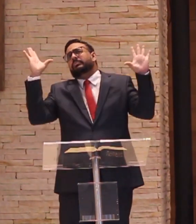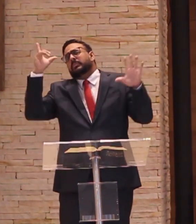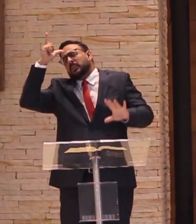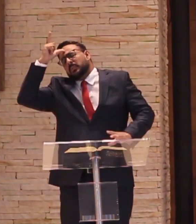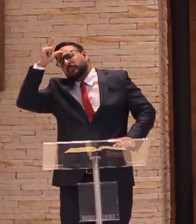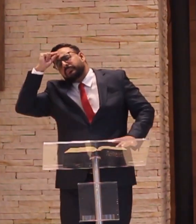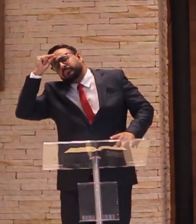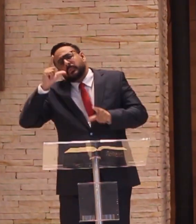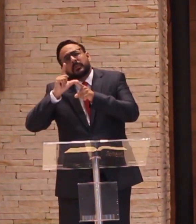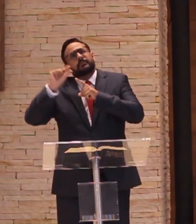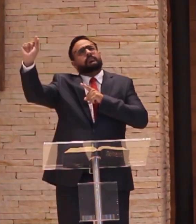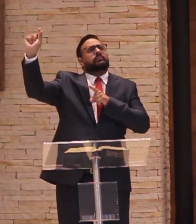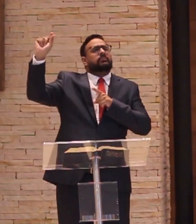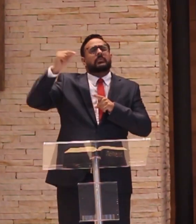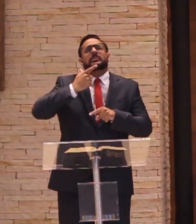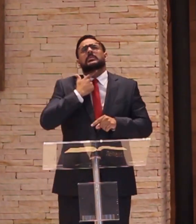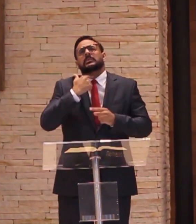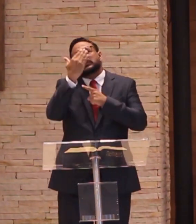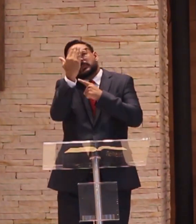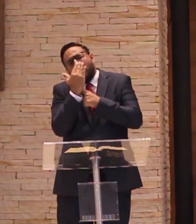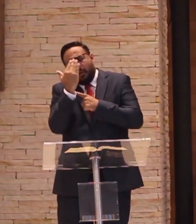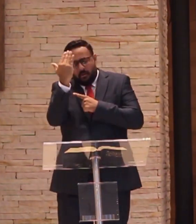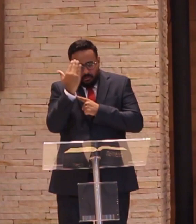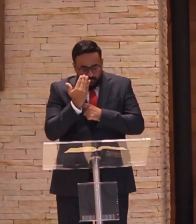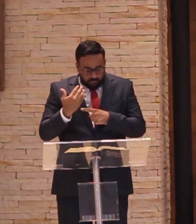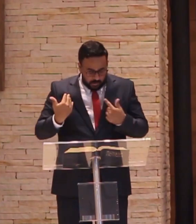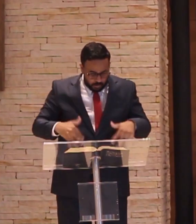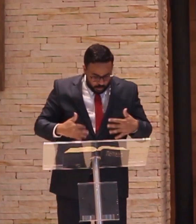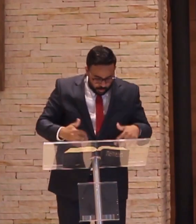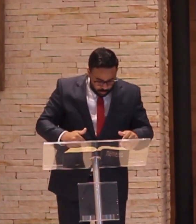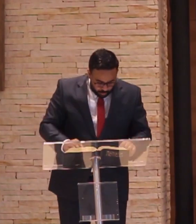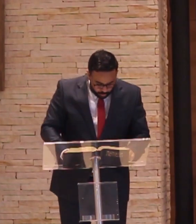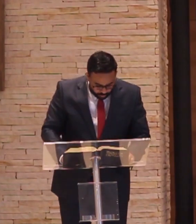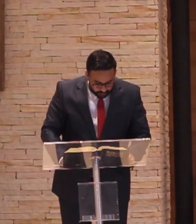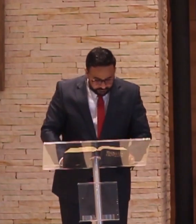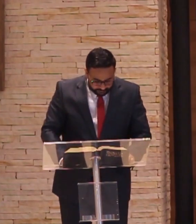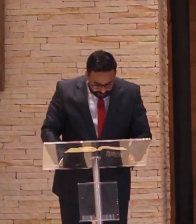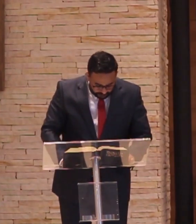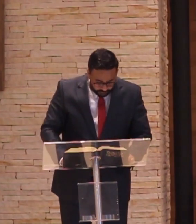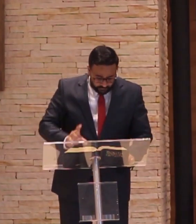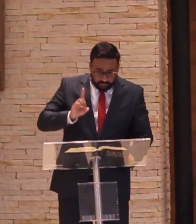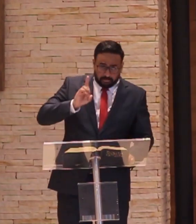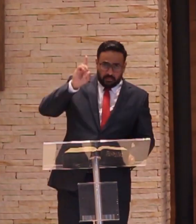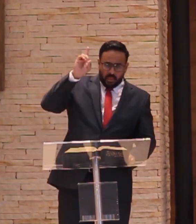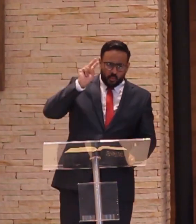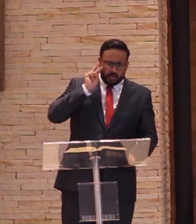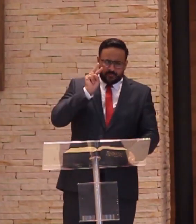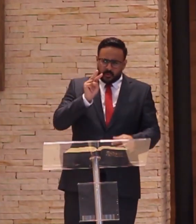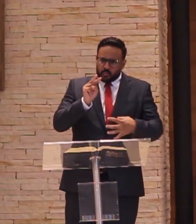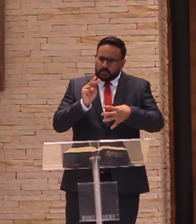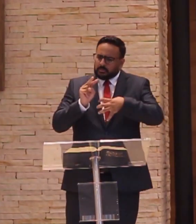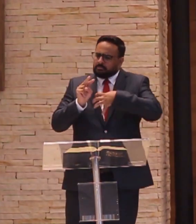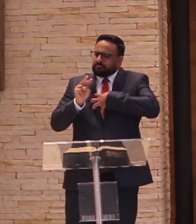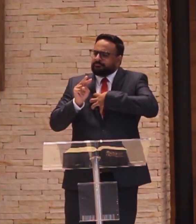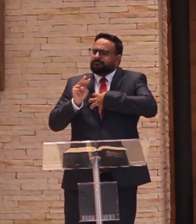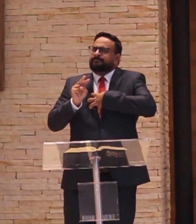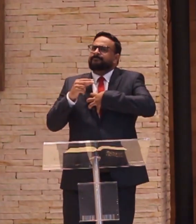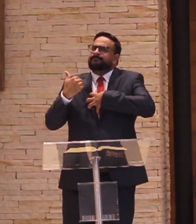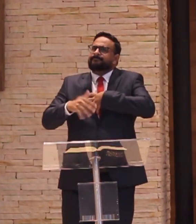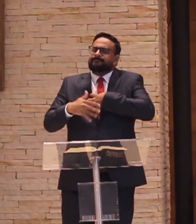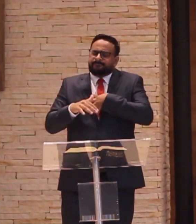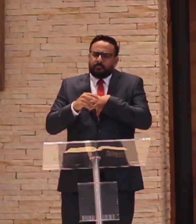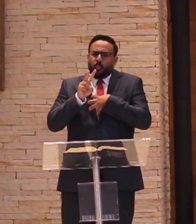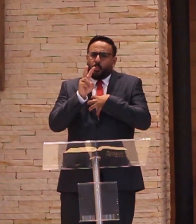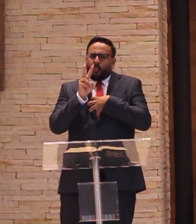a Deus. Então o povo de Israel gemia por uma libertação. E o verso